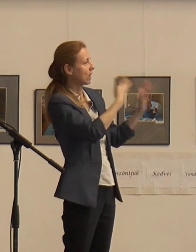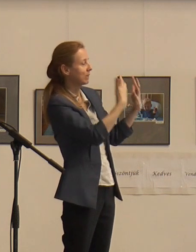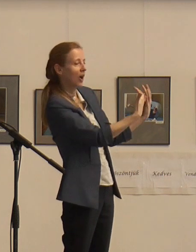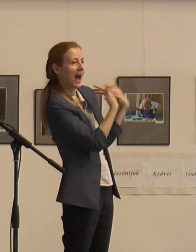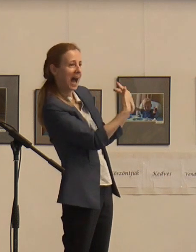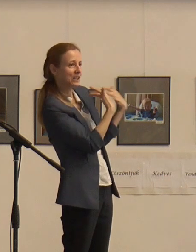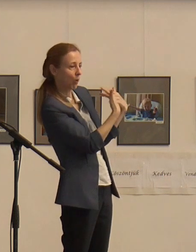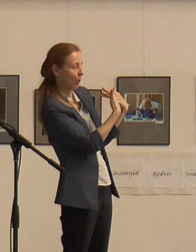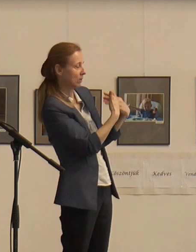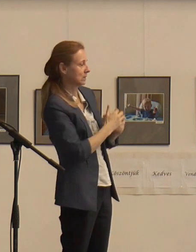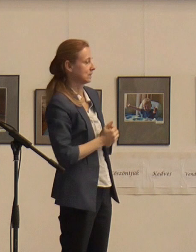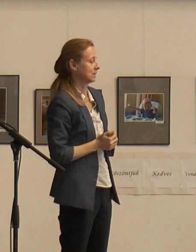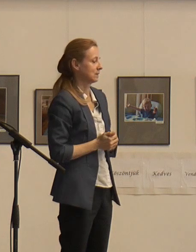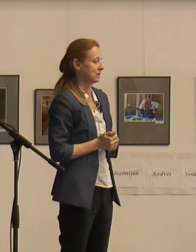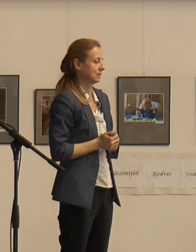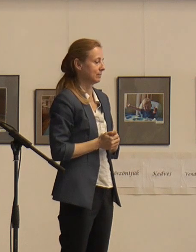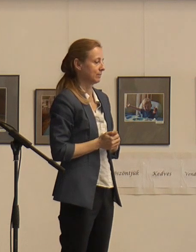átok.